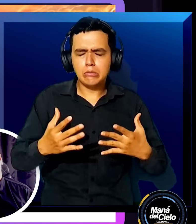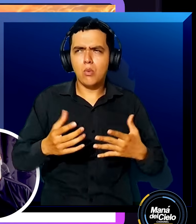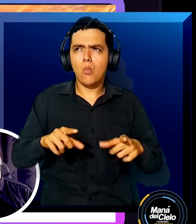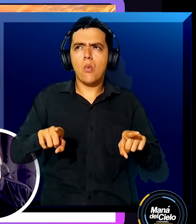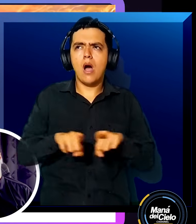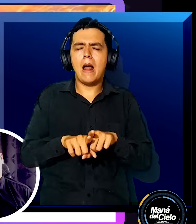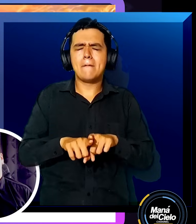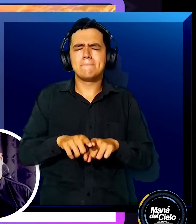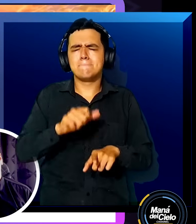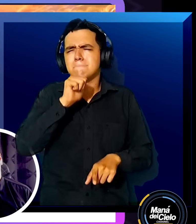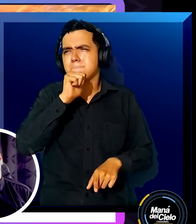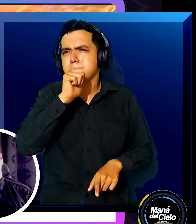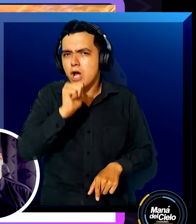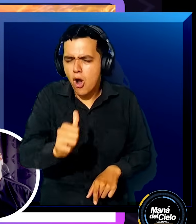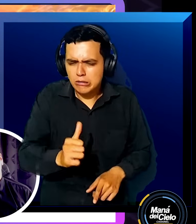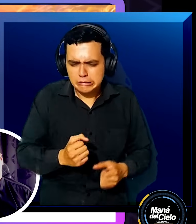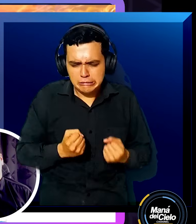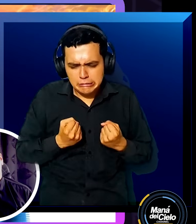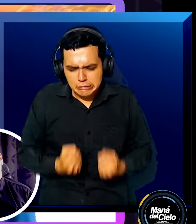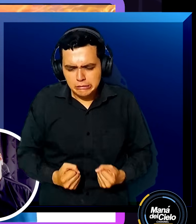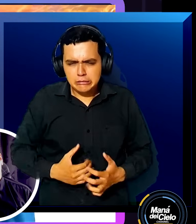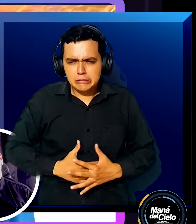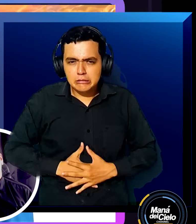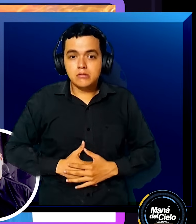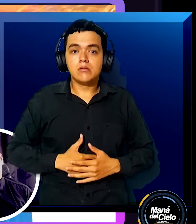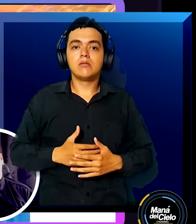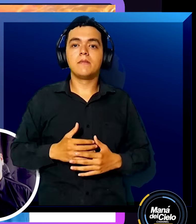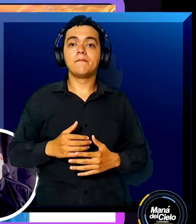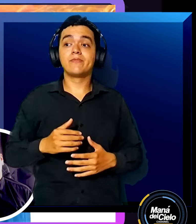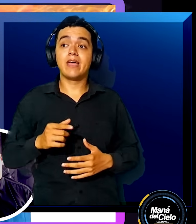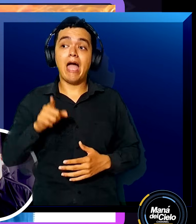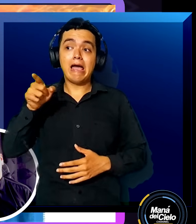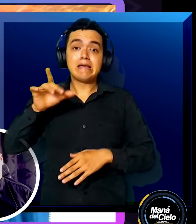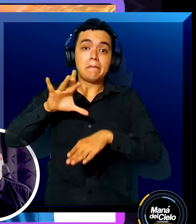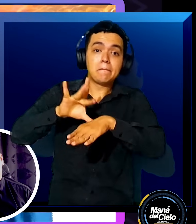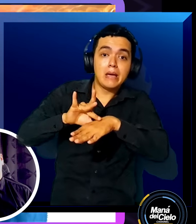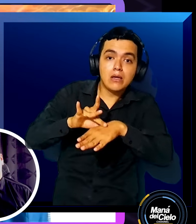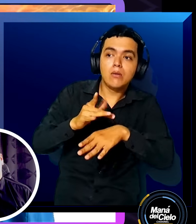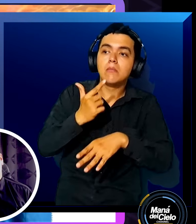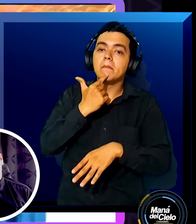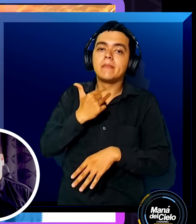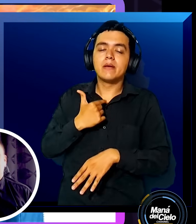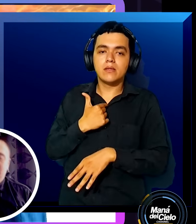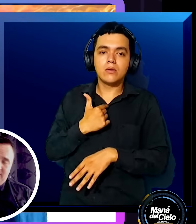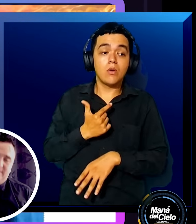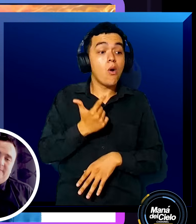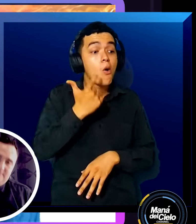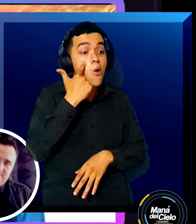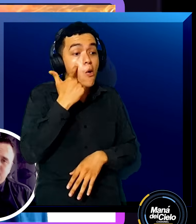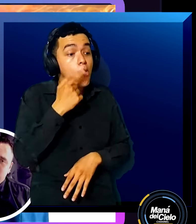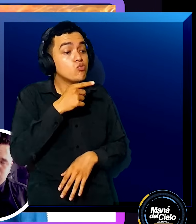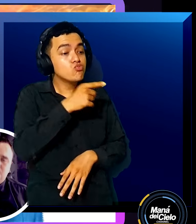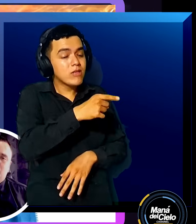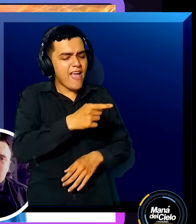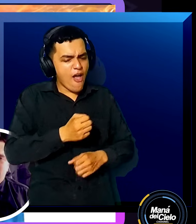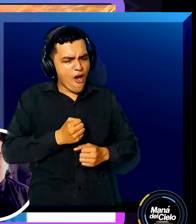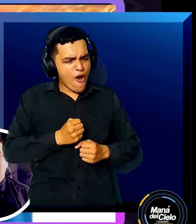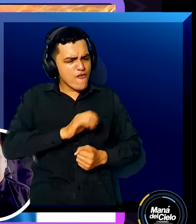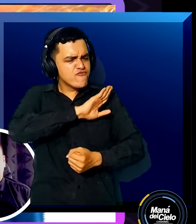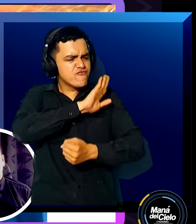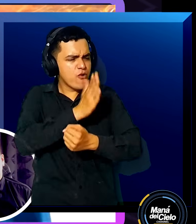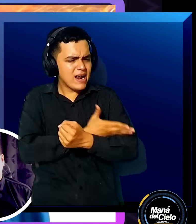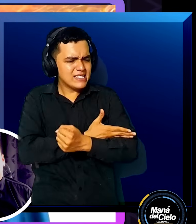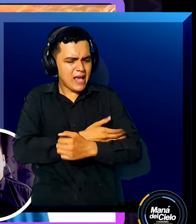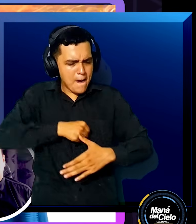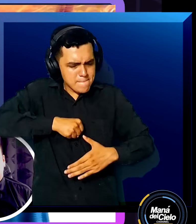parto por los que están perdidos. Entonces por eso, cuando tú vas a orar por las almas, tírate, baja, llora y me clama,